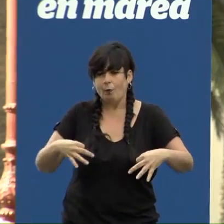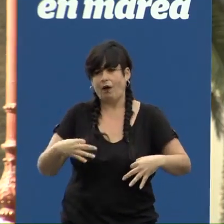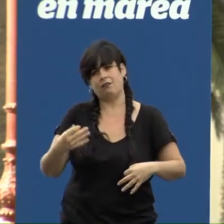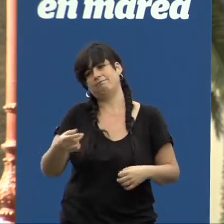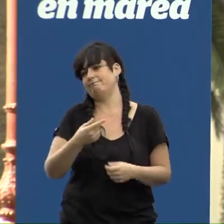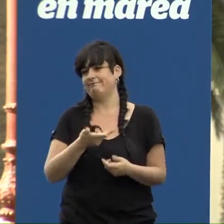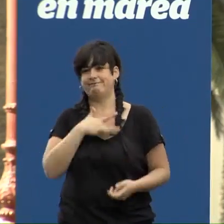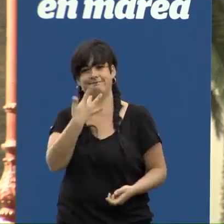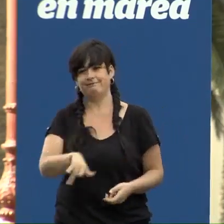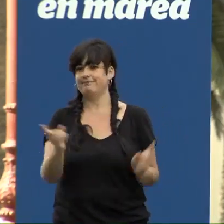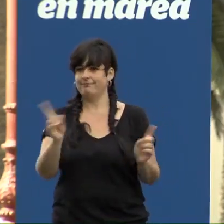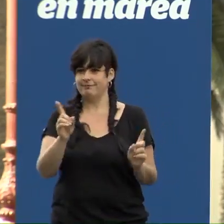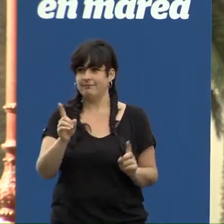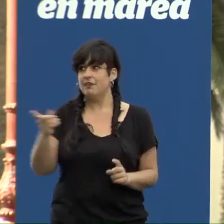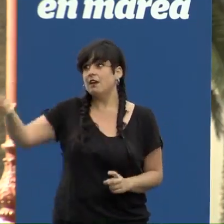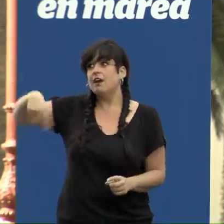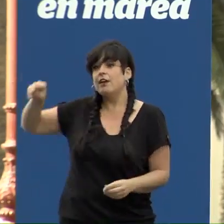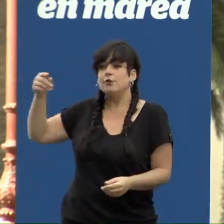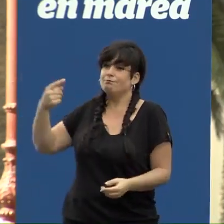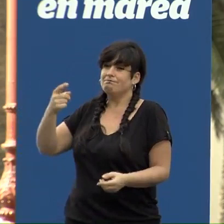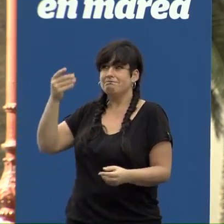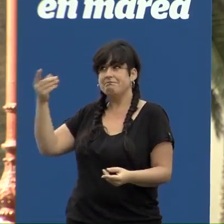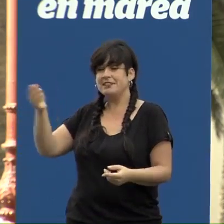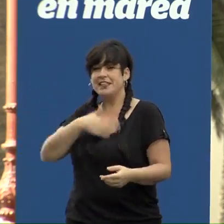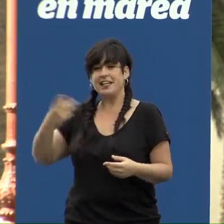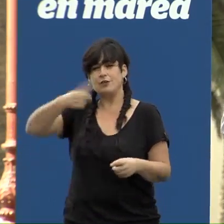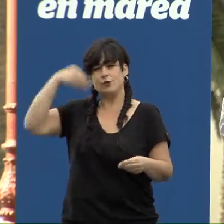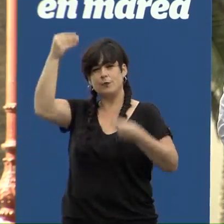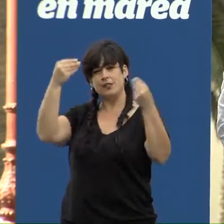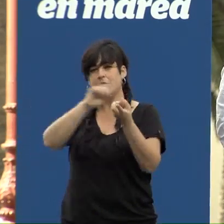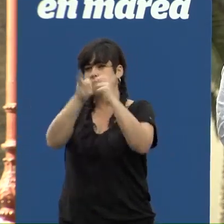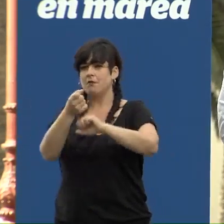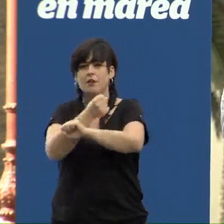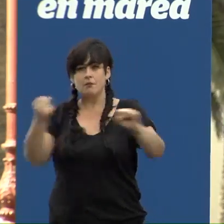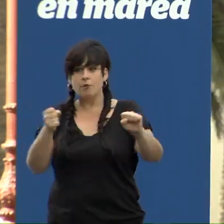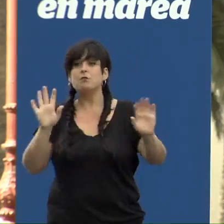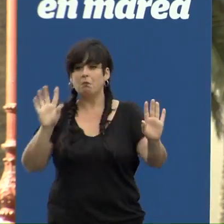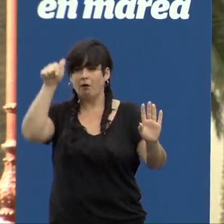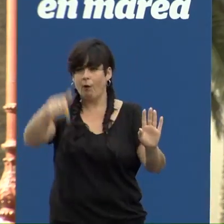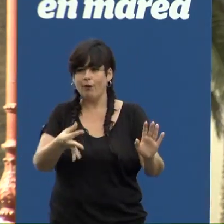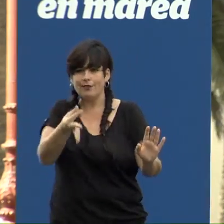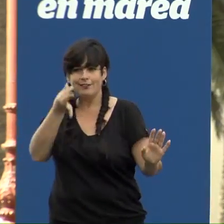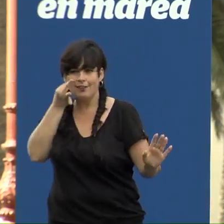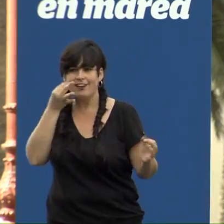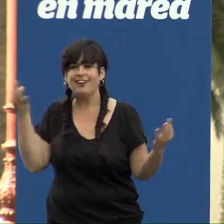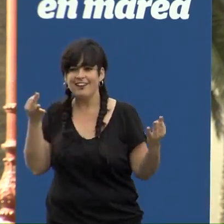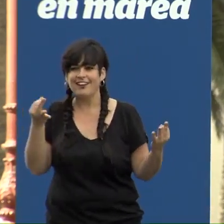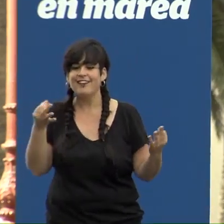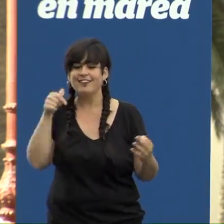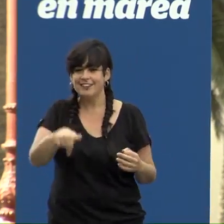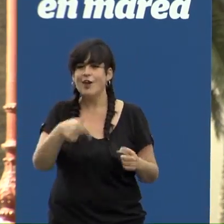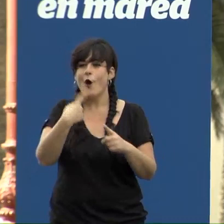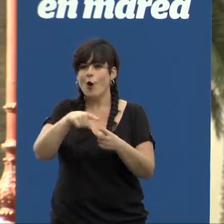o pensamento de que non é posible mudar realmente as cousas. E hoxe aquí temos a proba neles de que sí se poden mudar